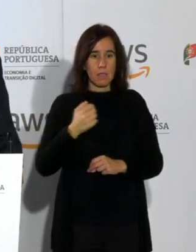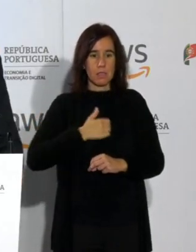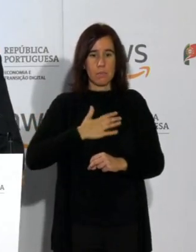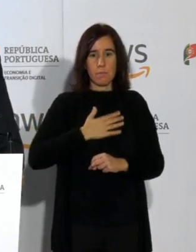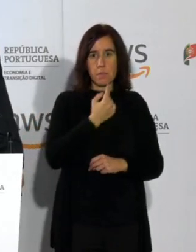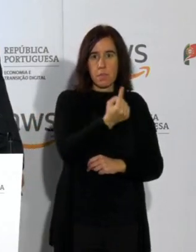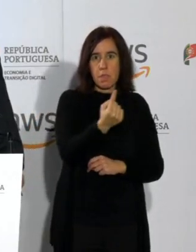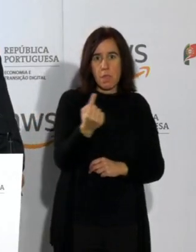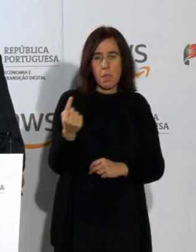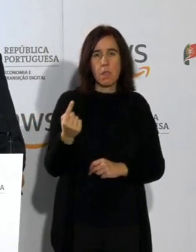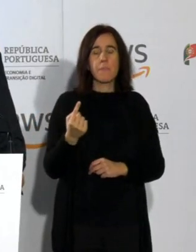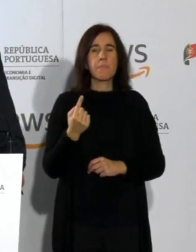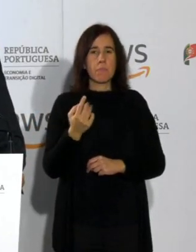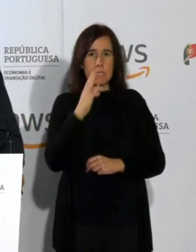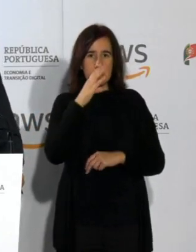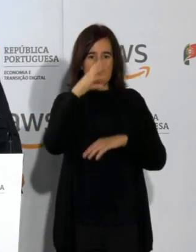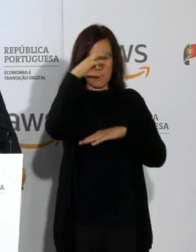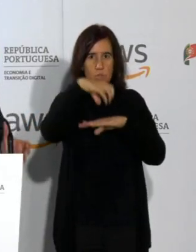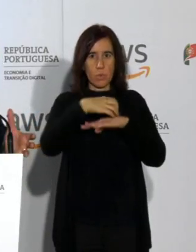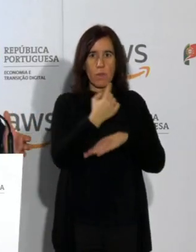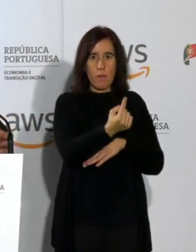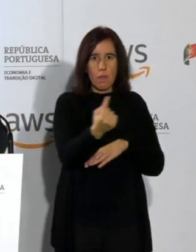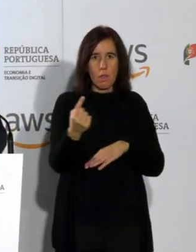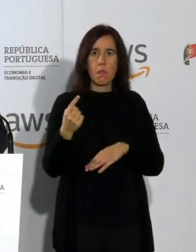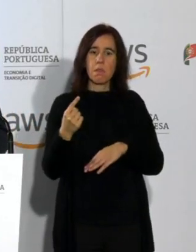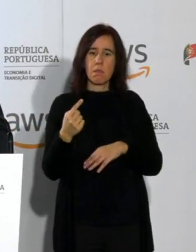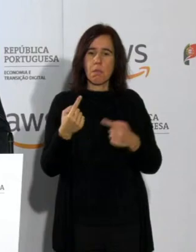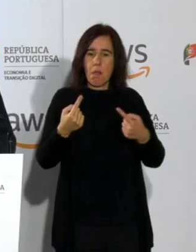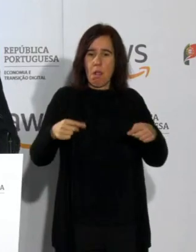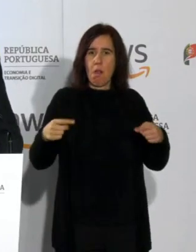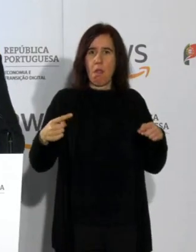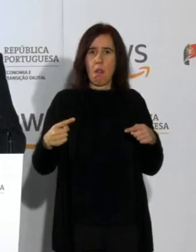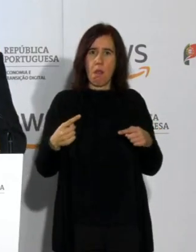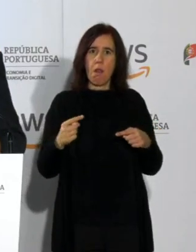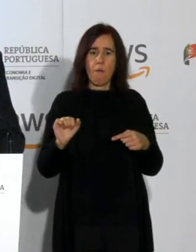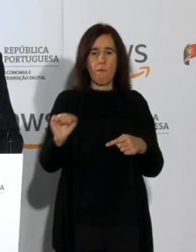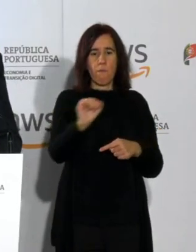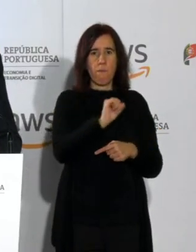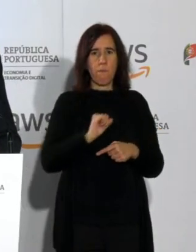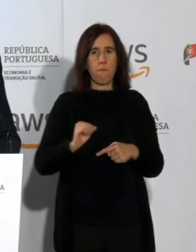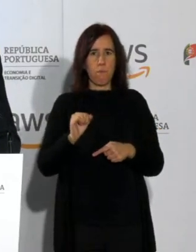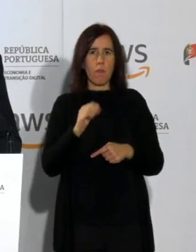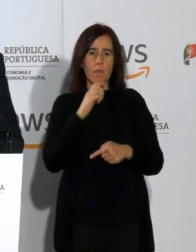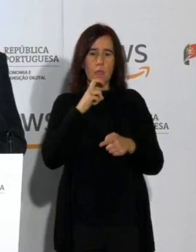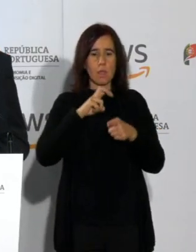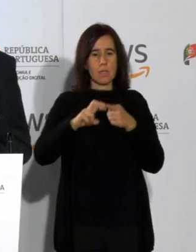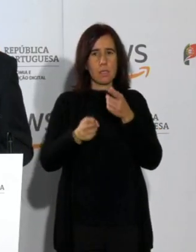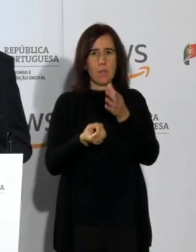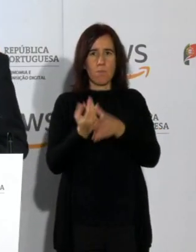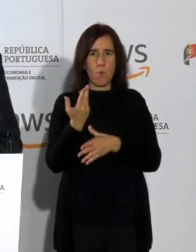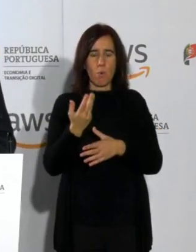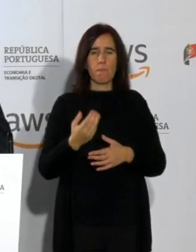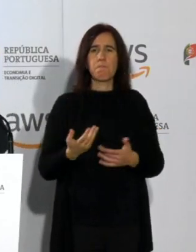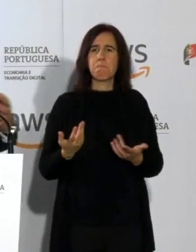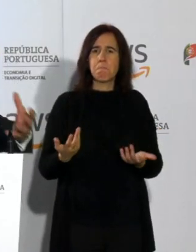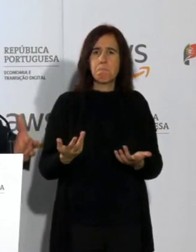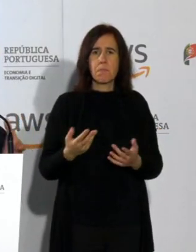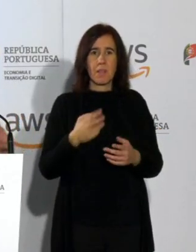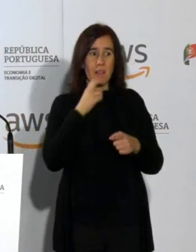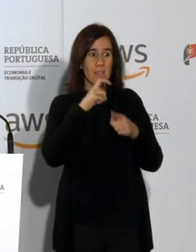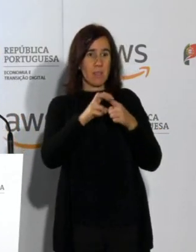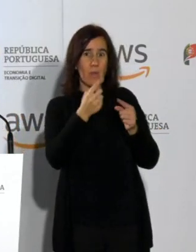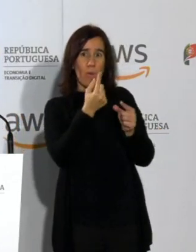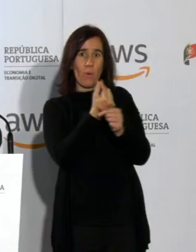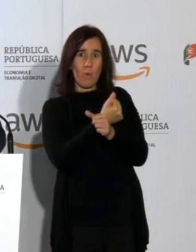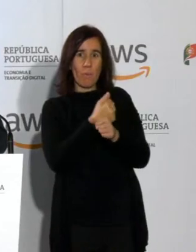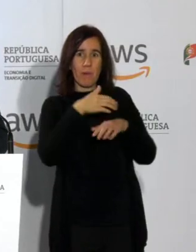empresa, se cada ministério tivesse que dispor do seu próprio gerador de eletricidade. Em vez de estar a comprar eletricidade